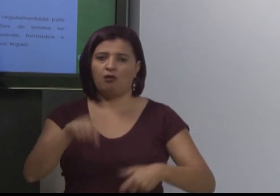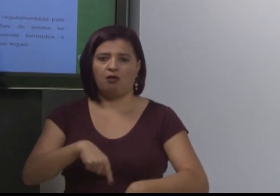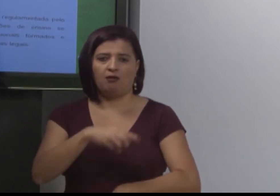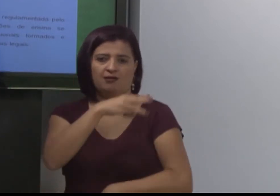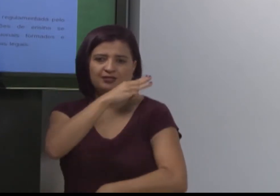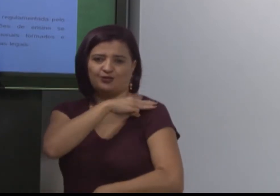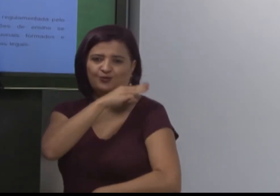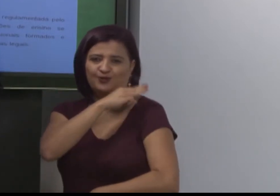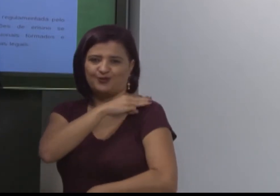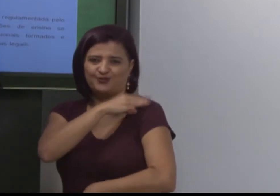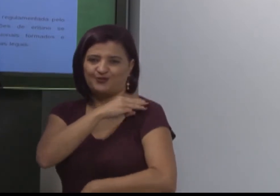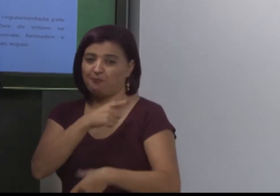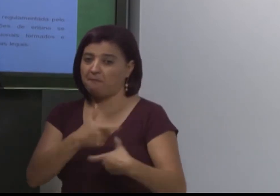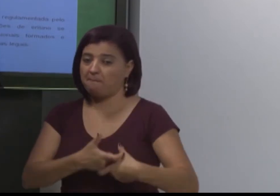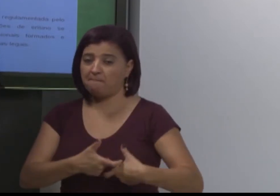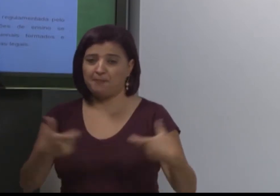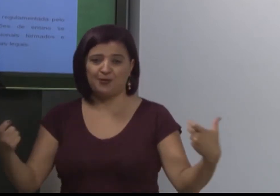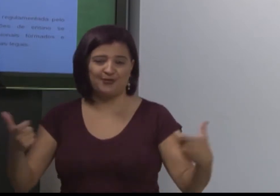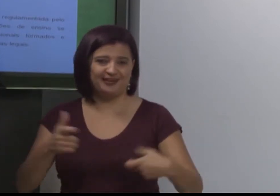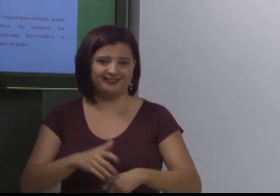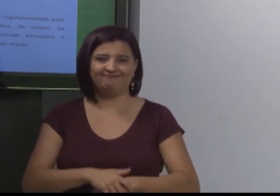e outra, com formação no ensino superior.